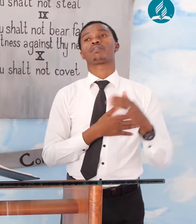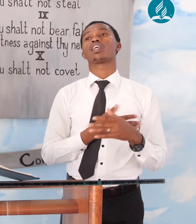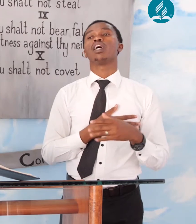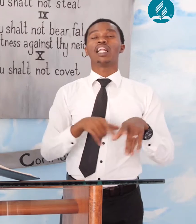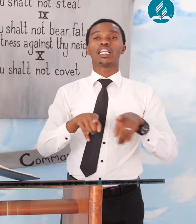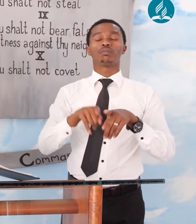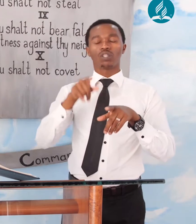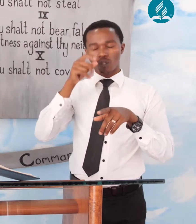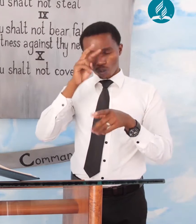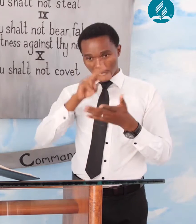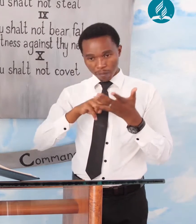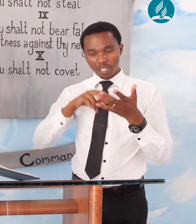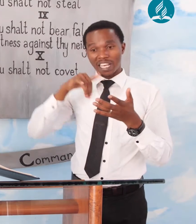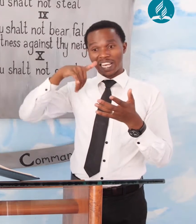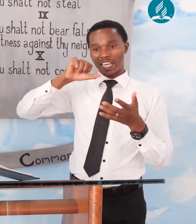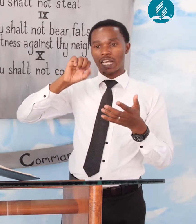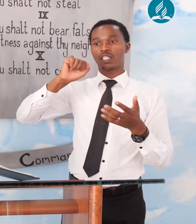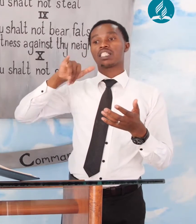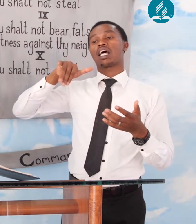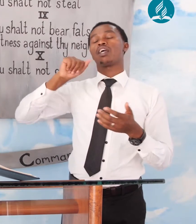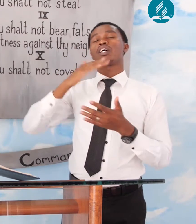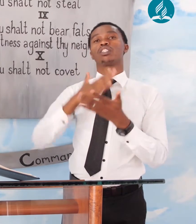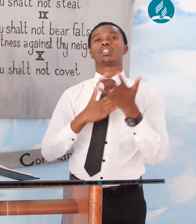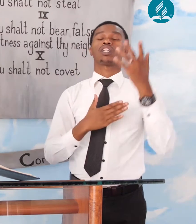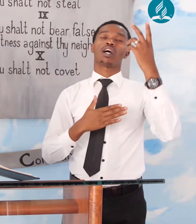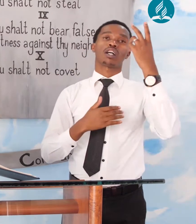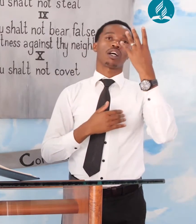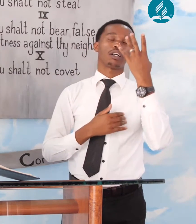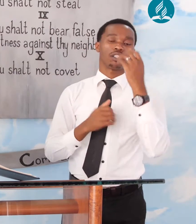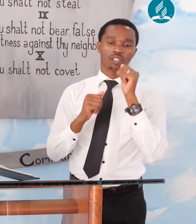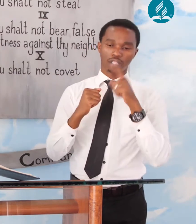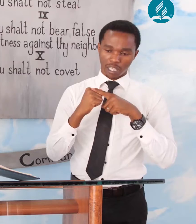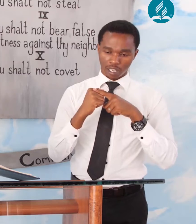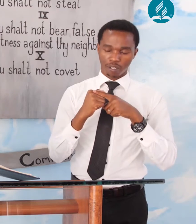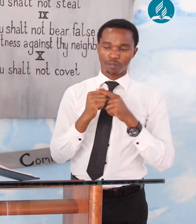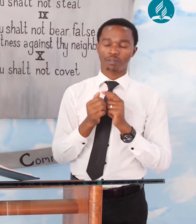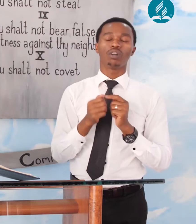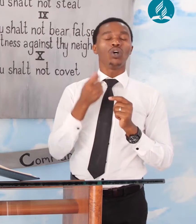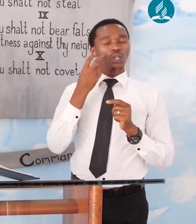cya gatandatu nawe yagize ubwoba Yesaya igice cya gatandatu